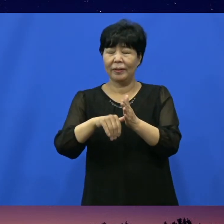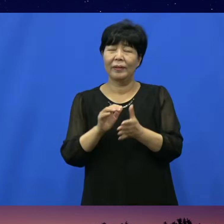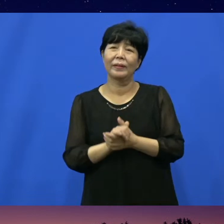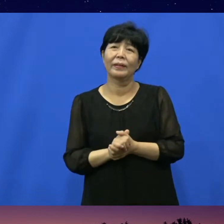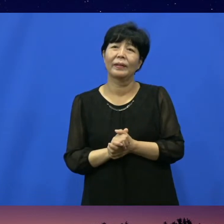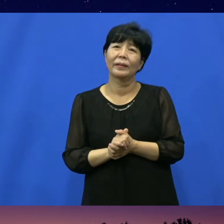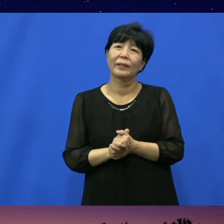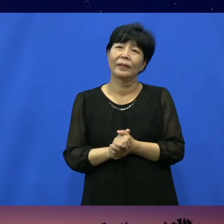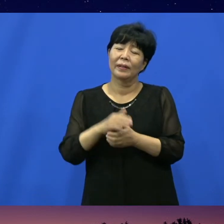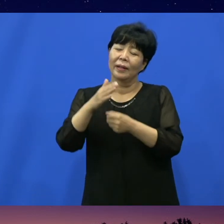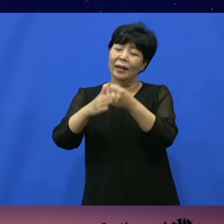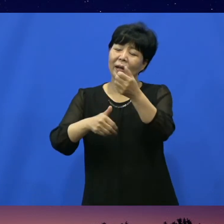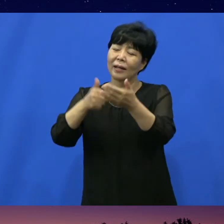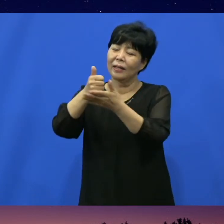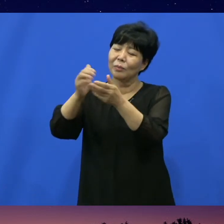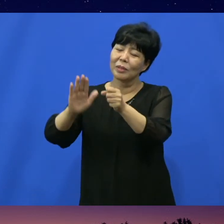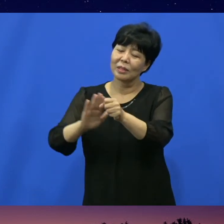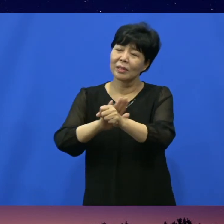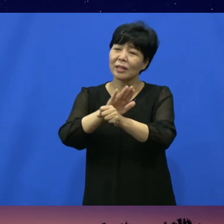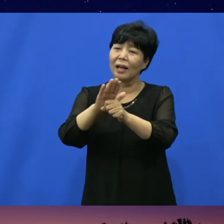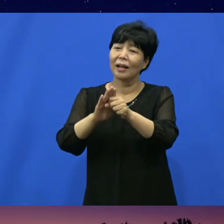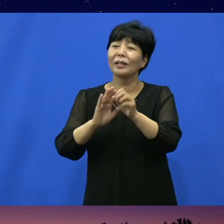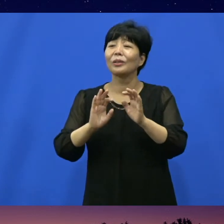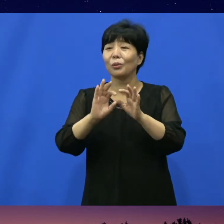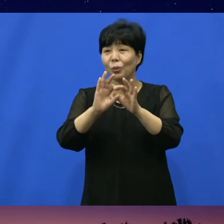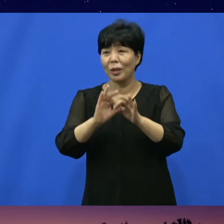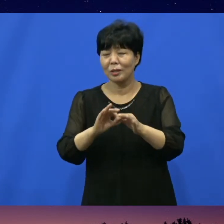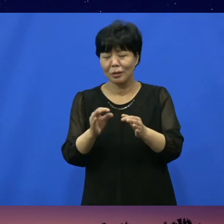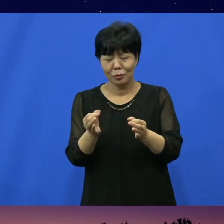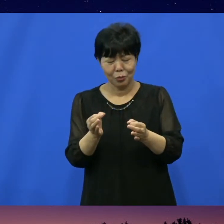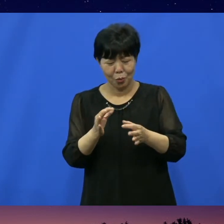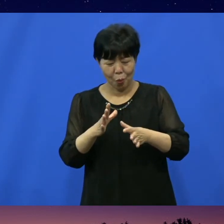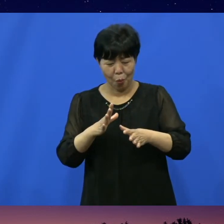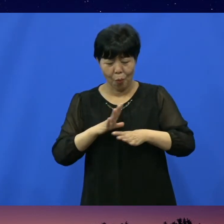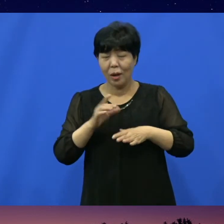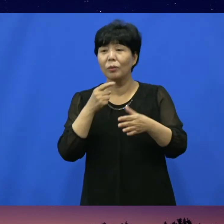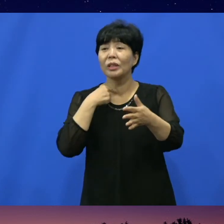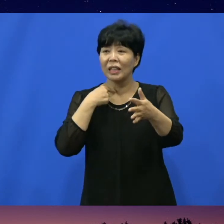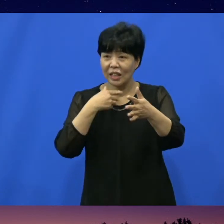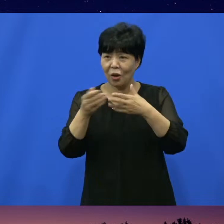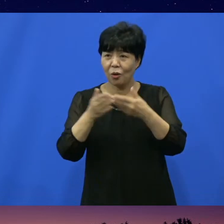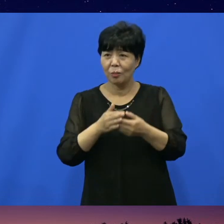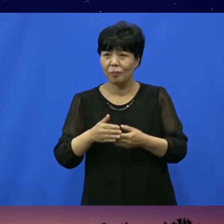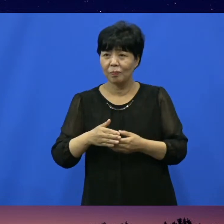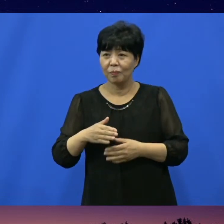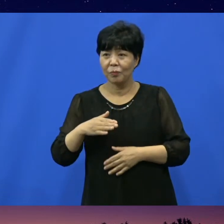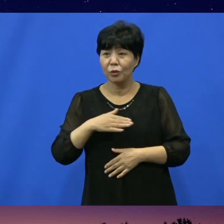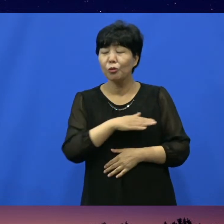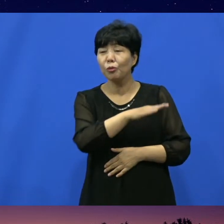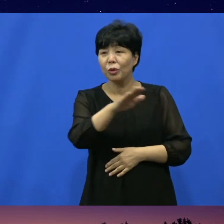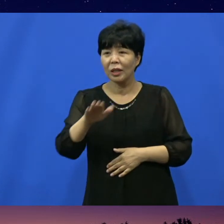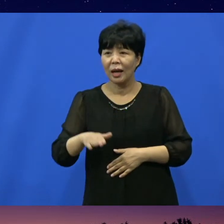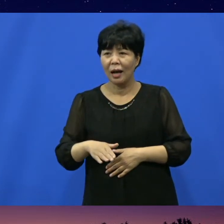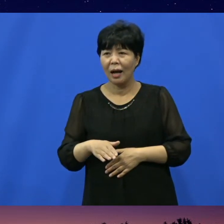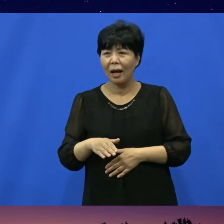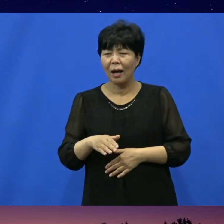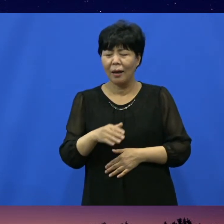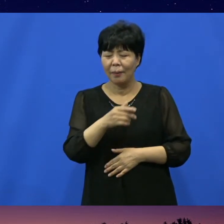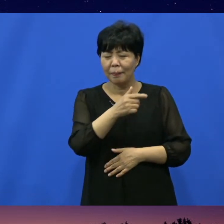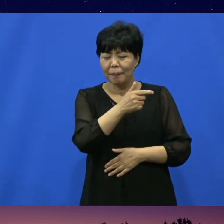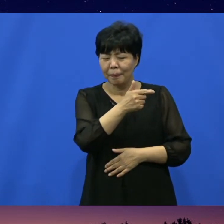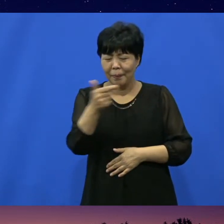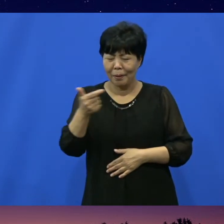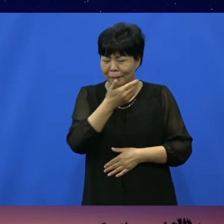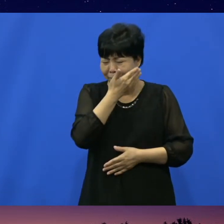그 사랑으로 인해 우리에게 느끼는 가장 놀라운 경험이 뭔가 하면 우리가 얼마나 소중한 존재인가를 깨닫게 되는 거예요.